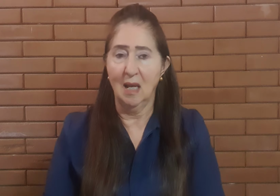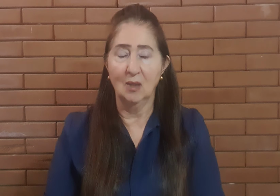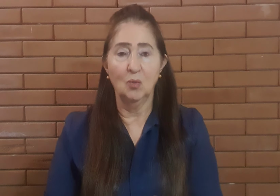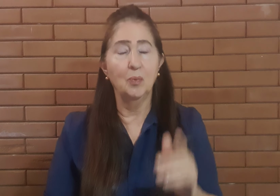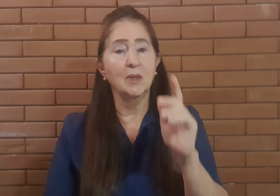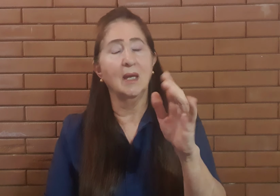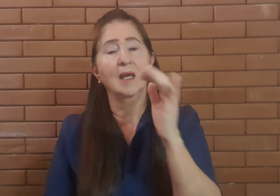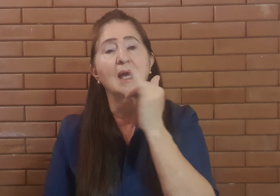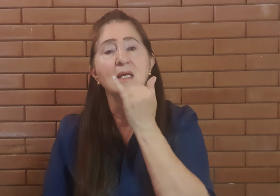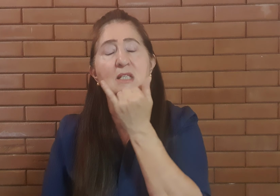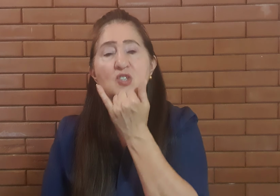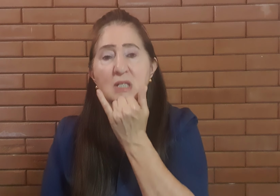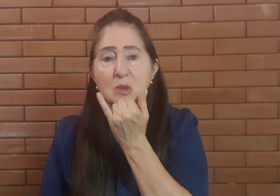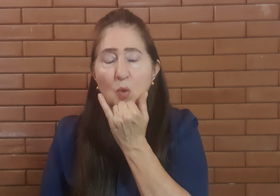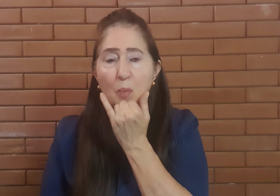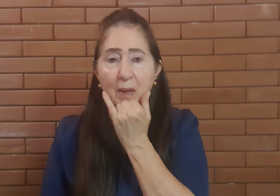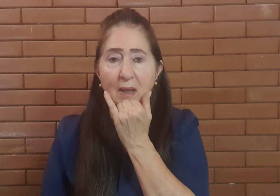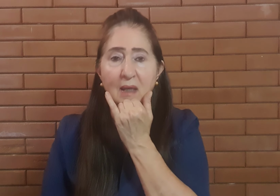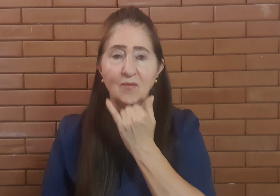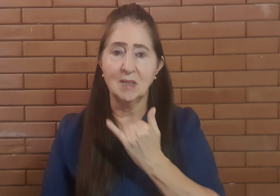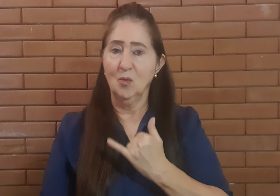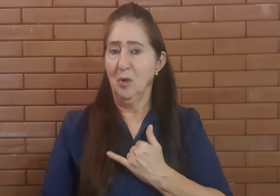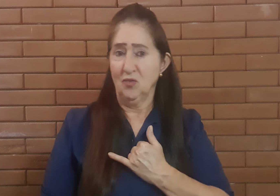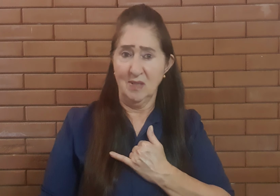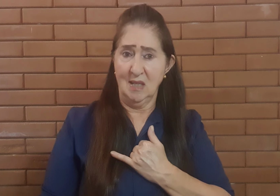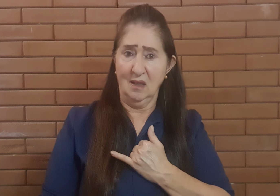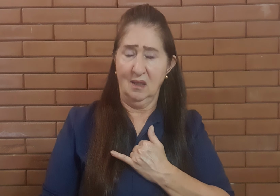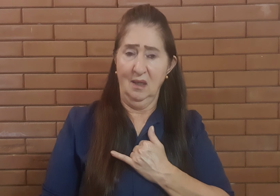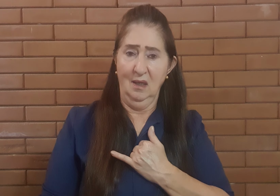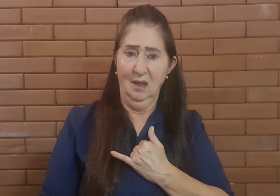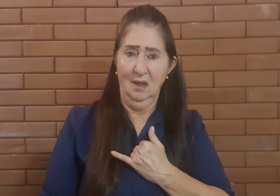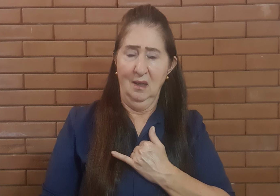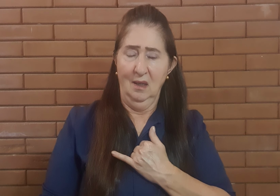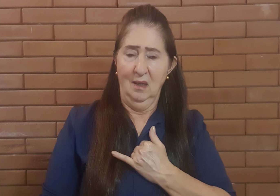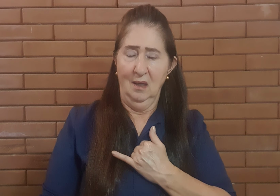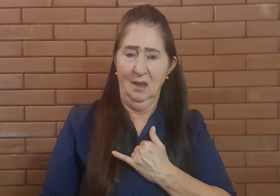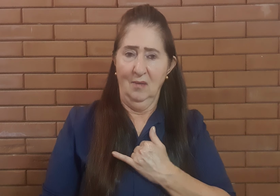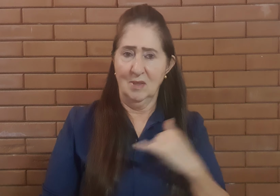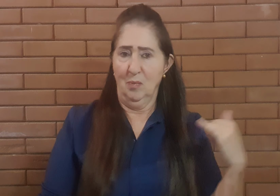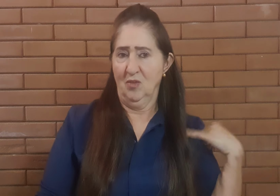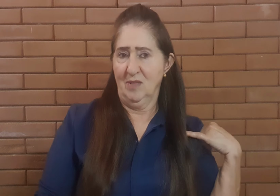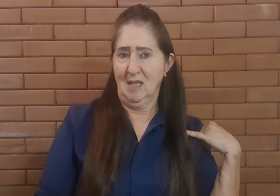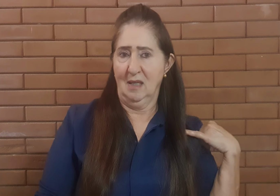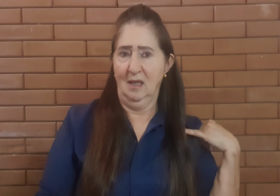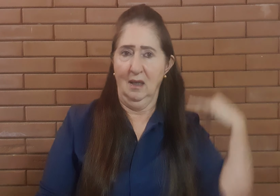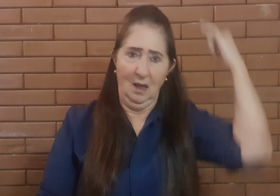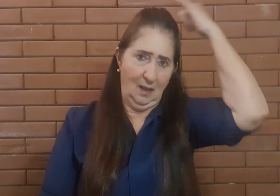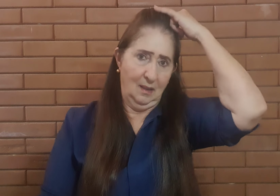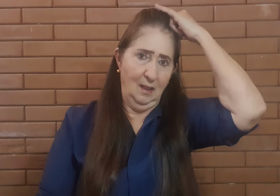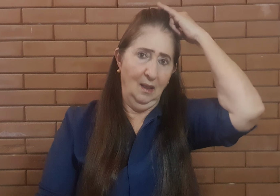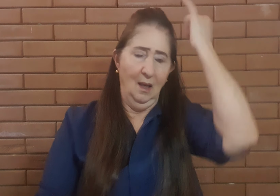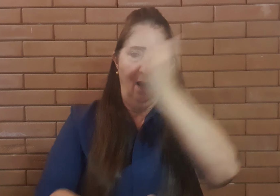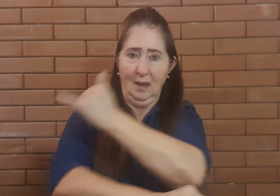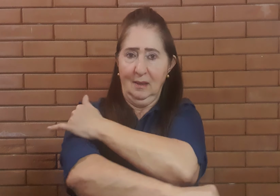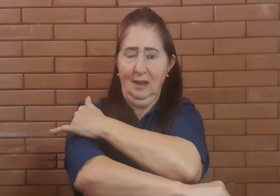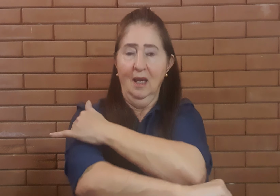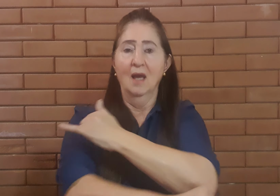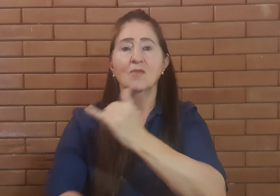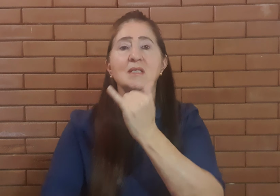realizado. Porque se desculpa é aqui, você não pode fazer aqui. Você pode fazer aqui, aqui, aqui. Você